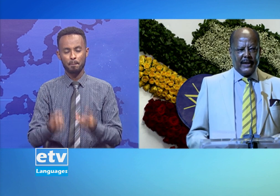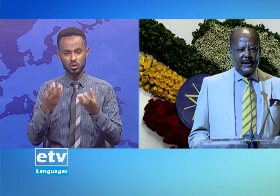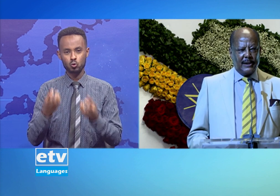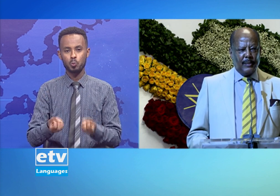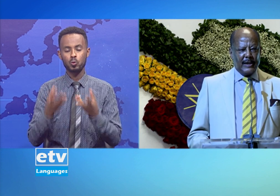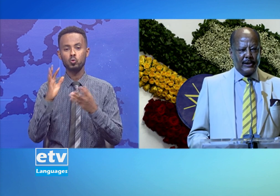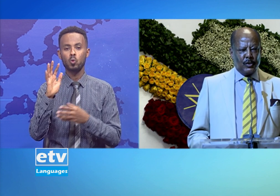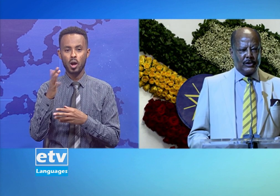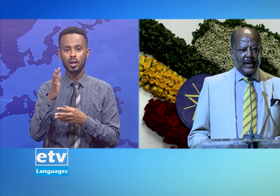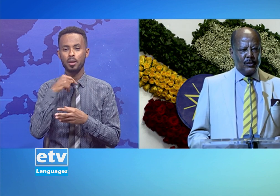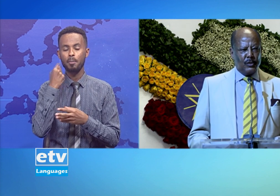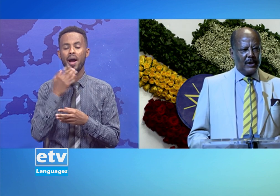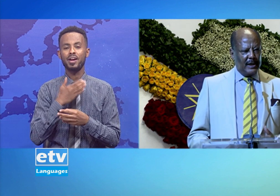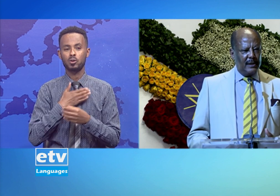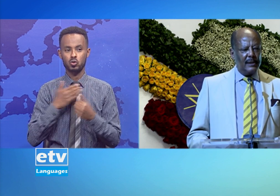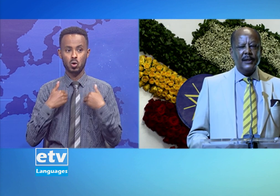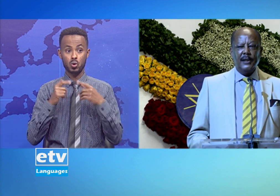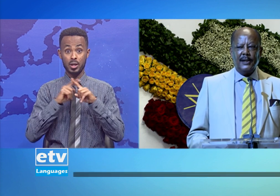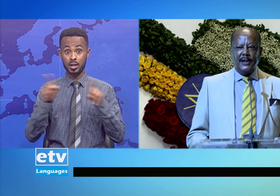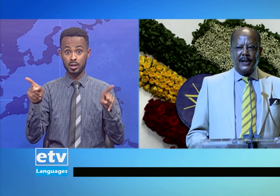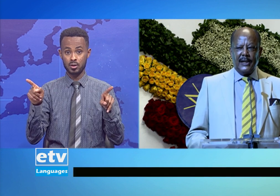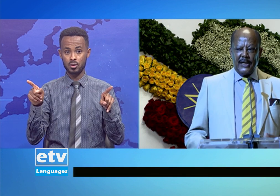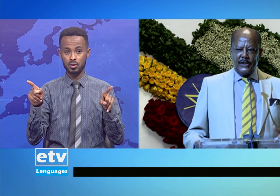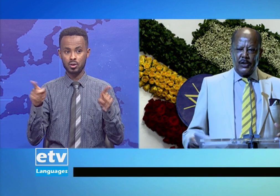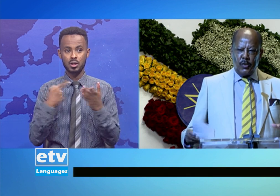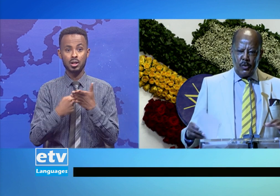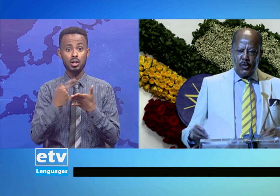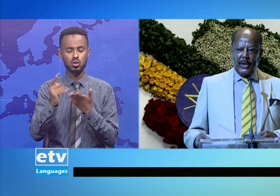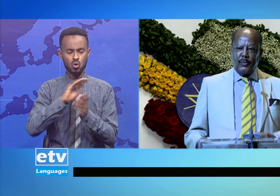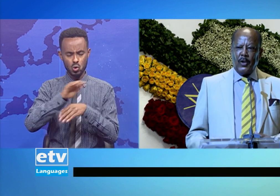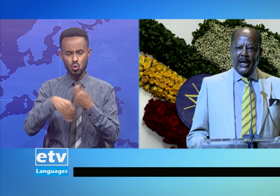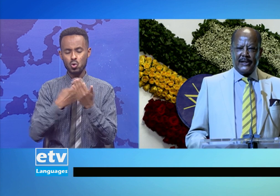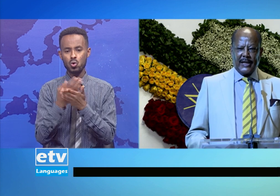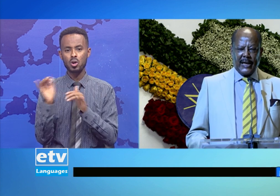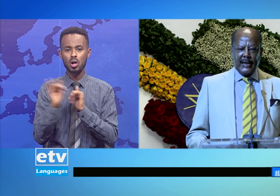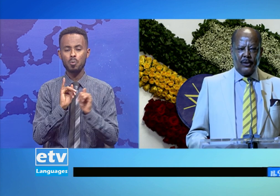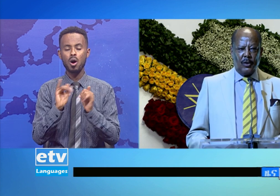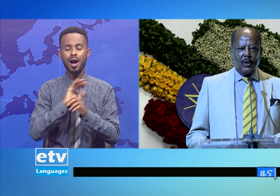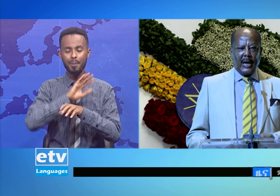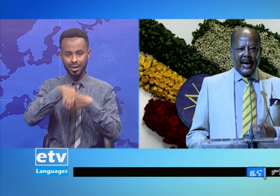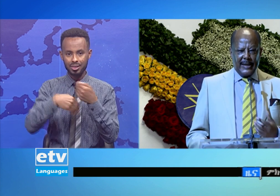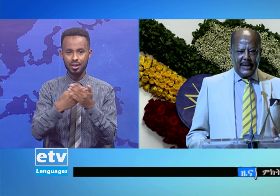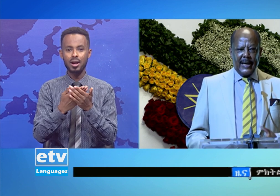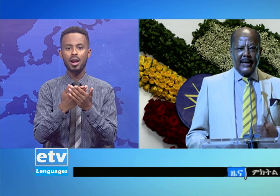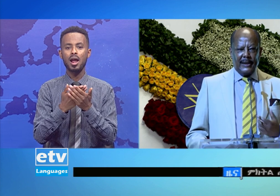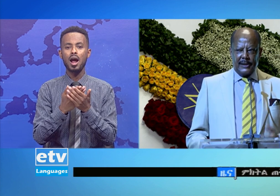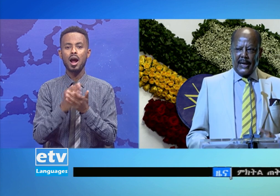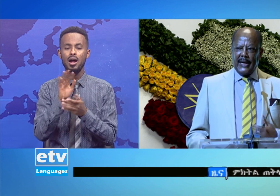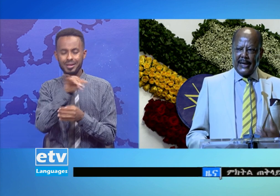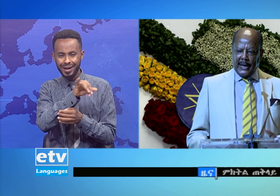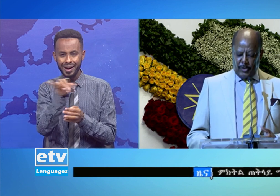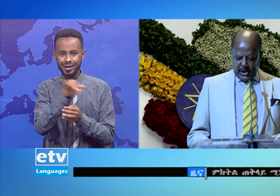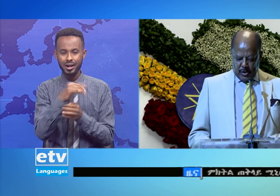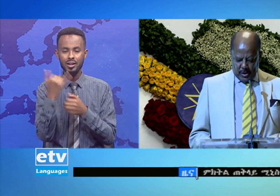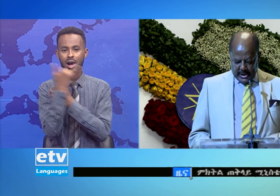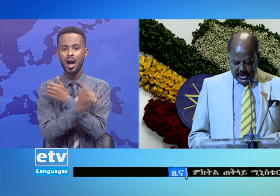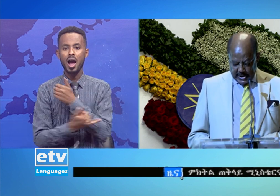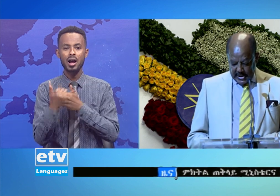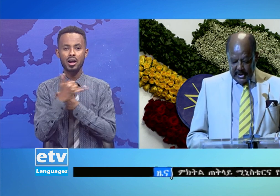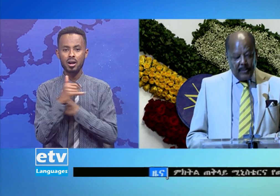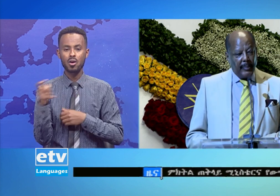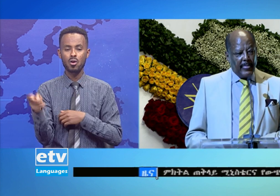ብዙ አይነት ማንነቶች አሉን። ግን እነዚህን ሁሉ ደግሞ አጠቃሎ አንድ አይነት አገራዊ